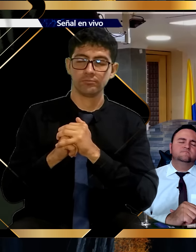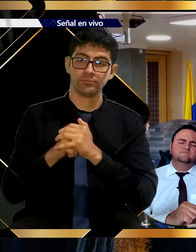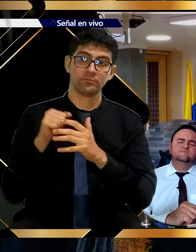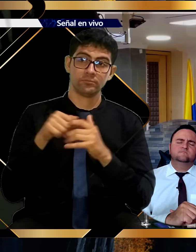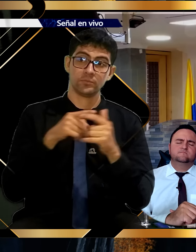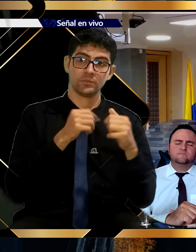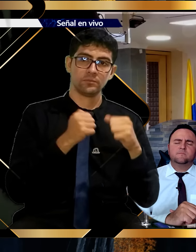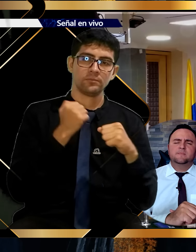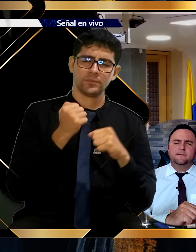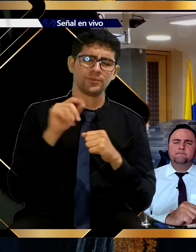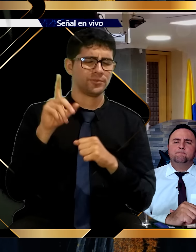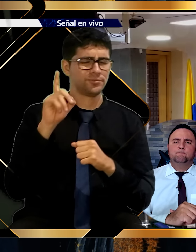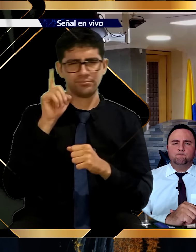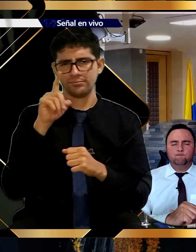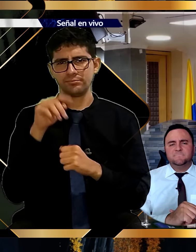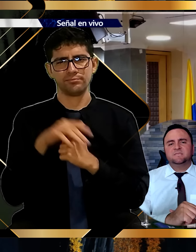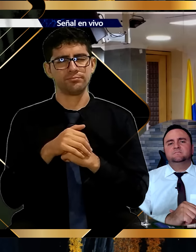Pero no es verdad.